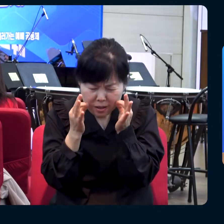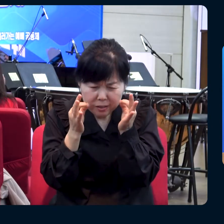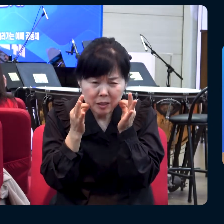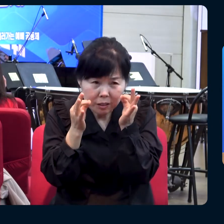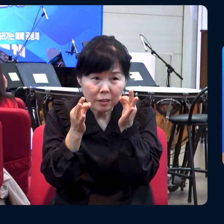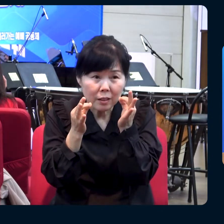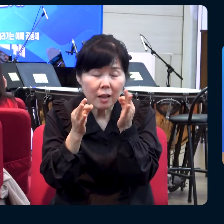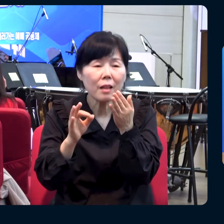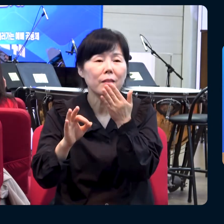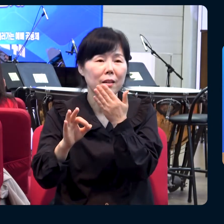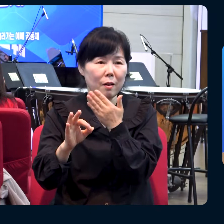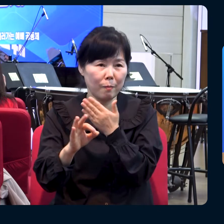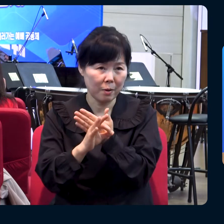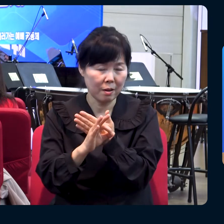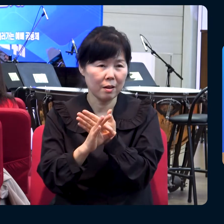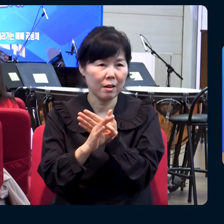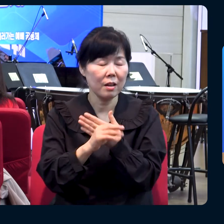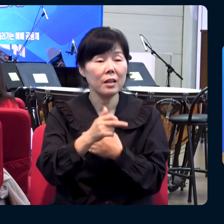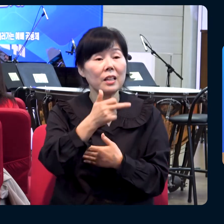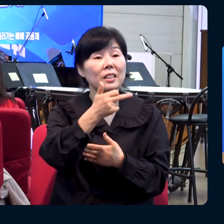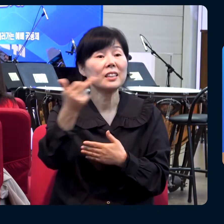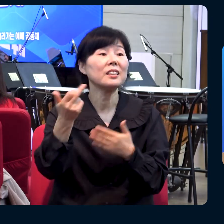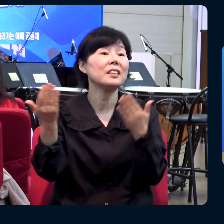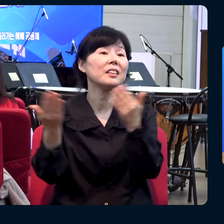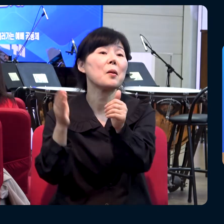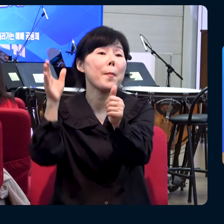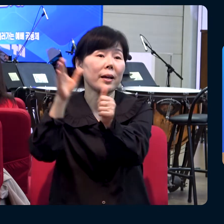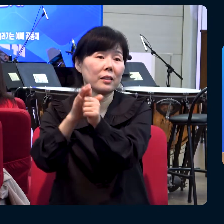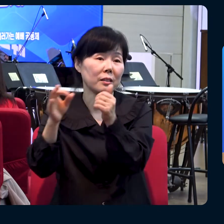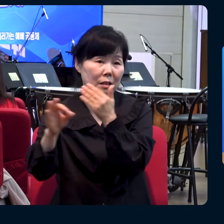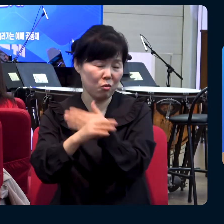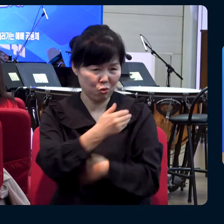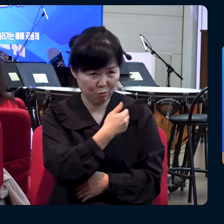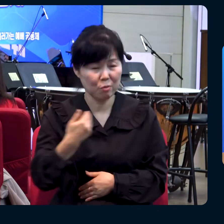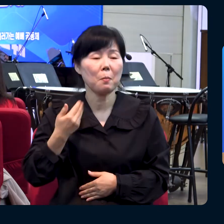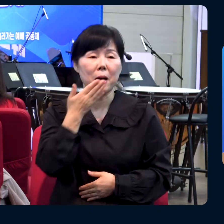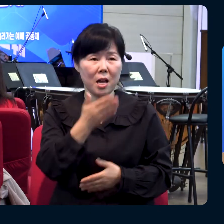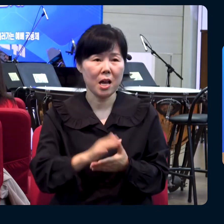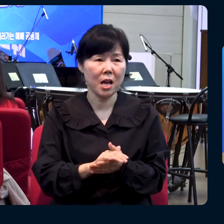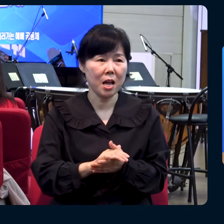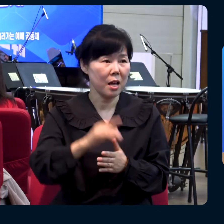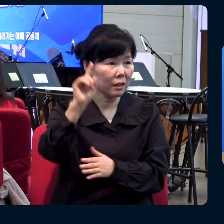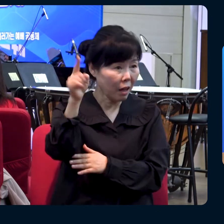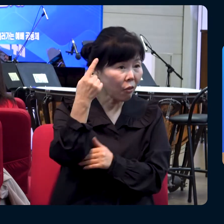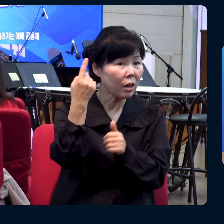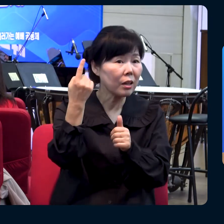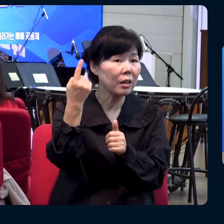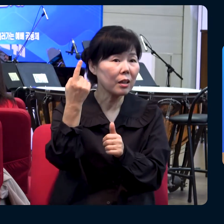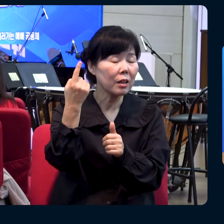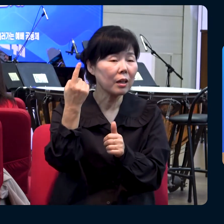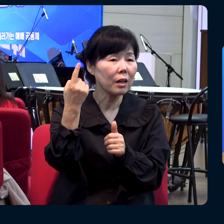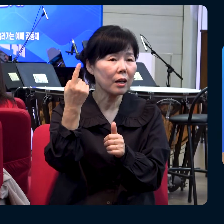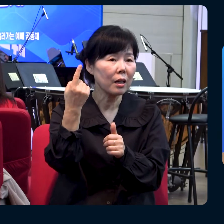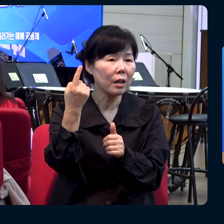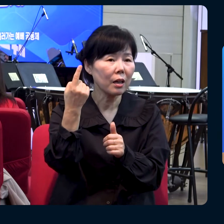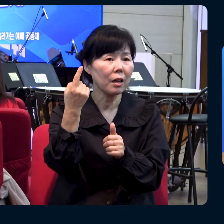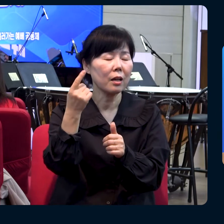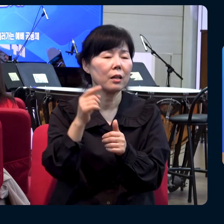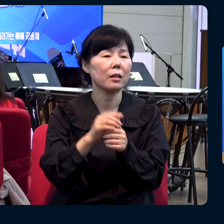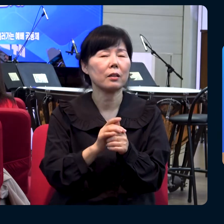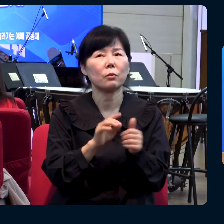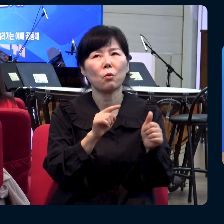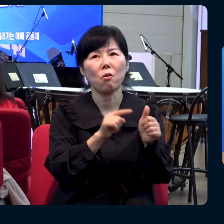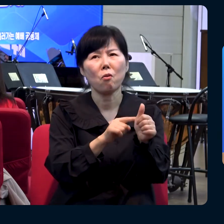그 작은 일을 하는 사람은 큰 일이 올 때도 그렇게 하는 것입니다. 다윗의 승리는 우연히 만들어진 게 아니에요.